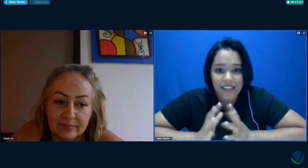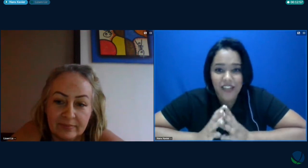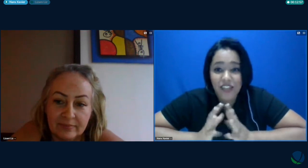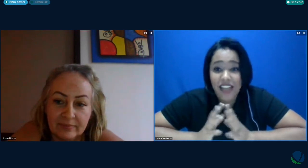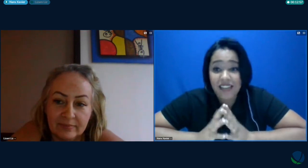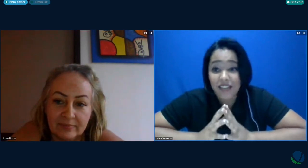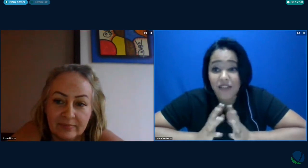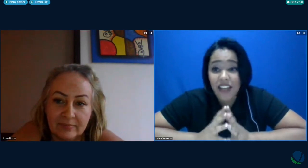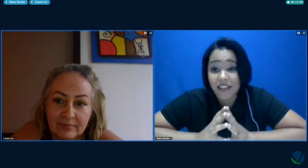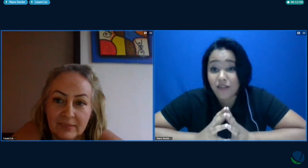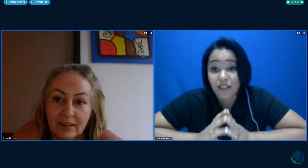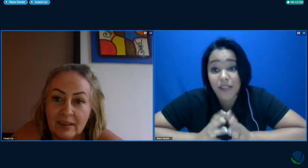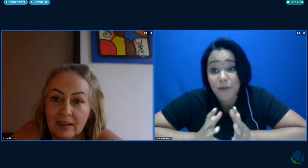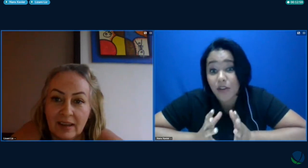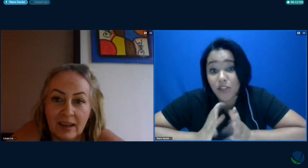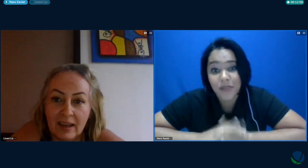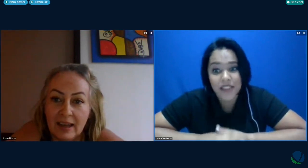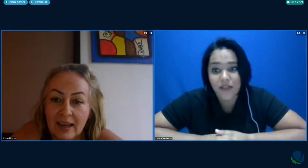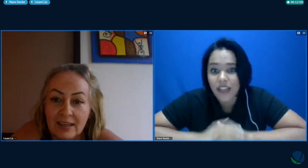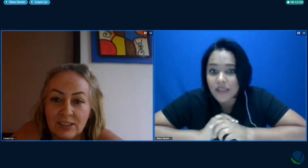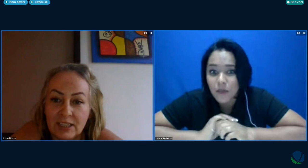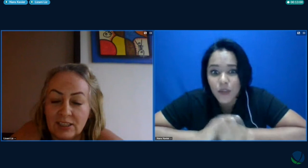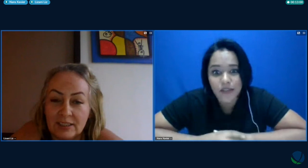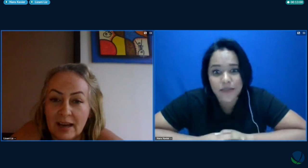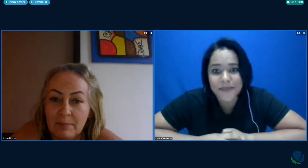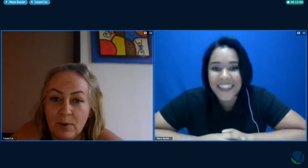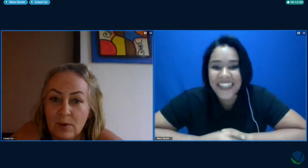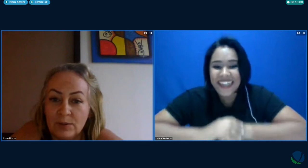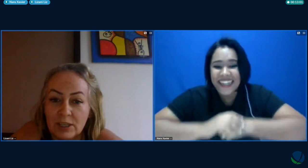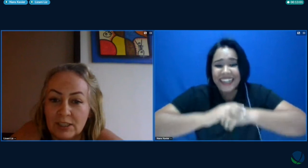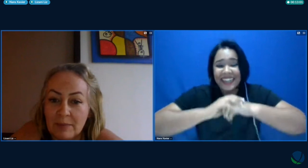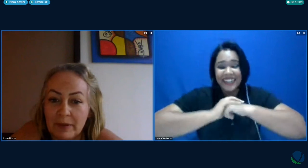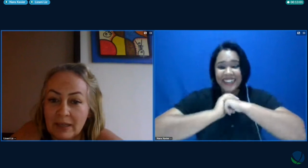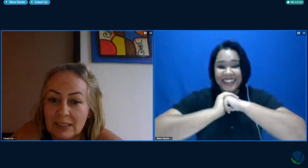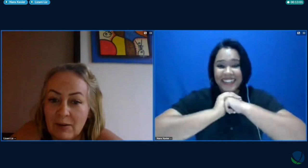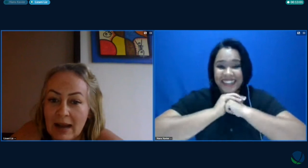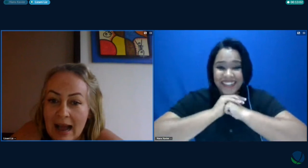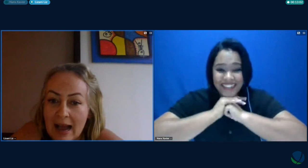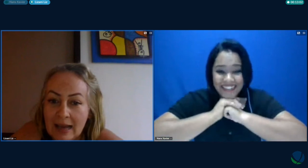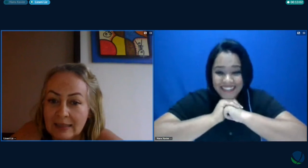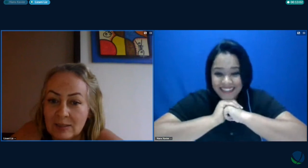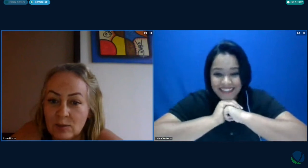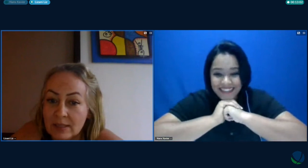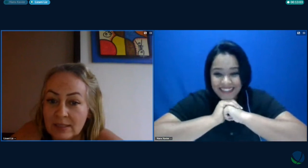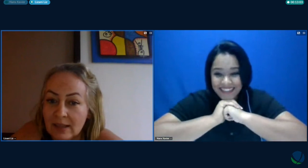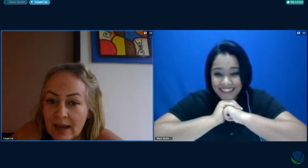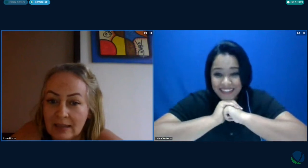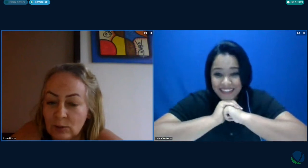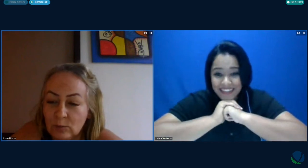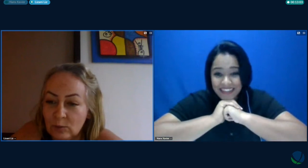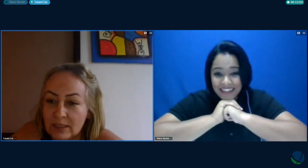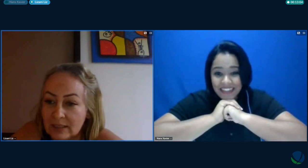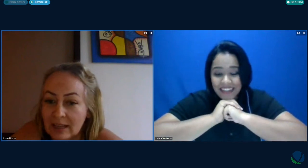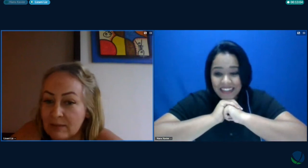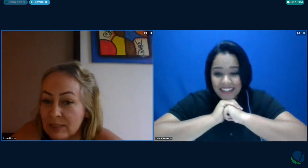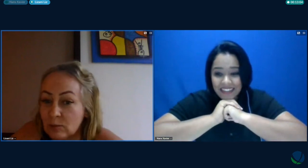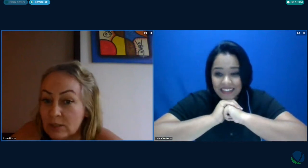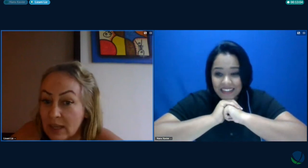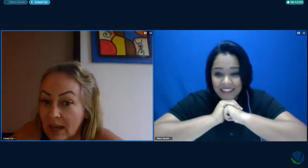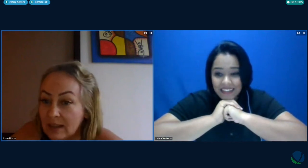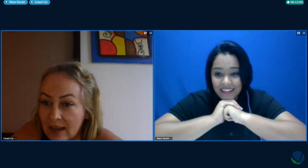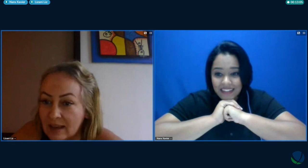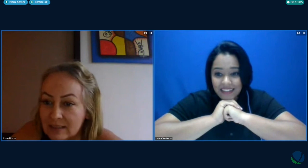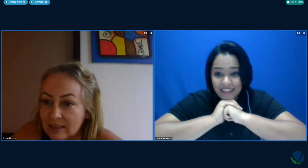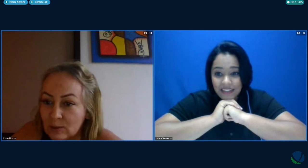gente. Eita, gente, o que vocês estão falando? Estão demorando demais, estão falando muito. Tá bom, gente, já preencheu a ata, é só assinar, todo mundo assina, deve